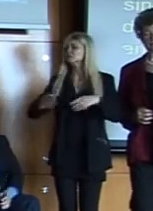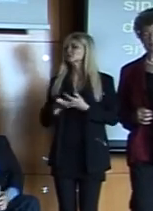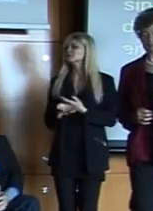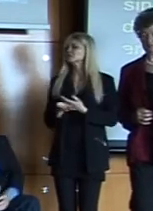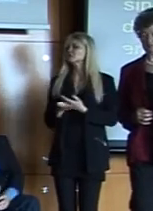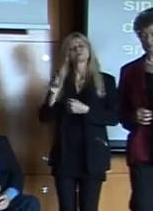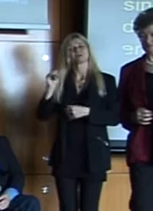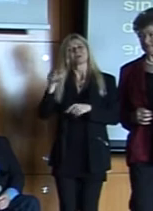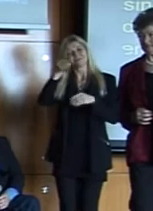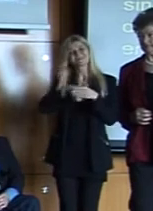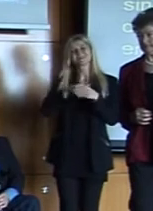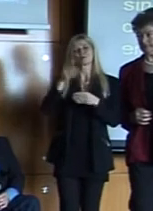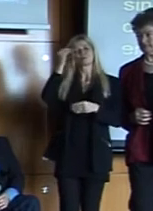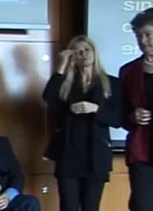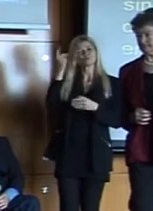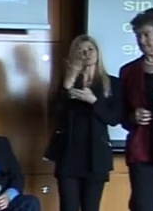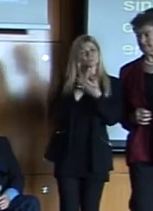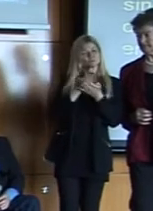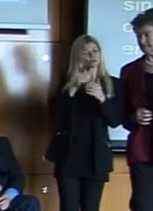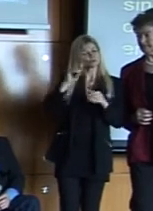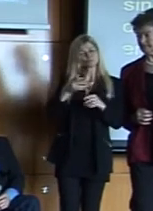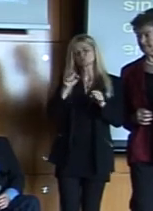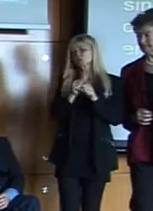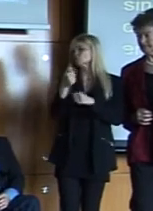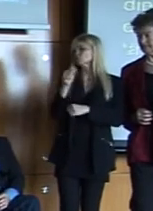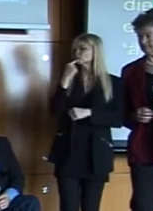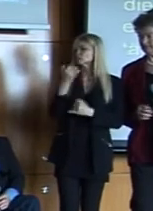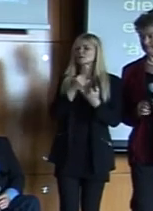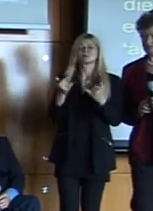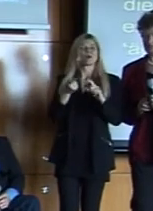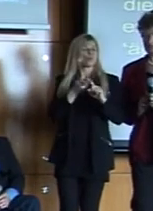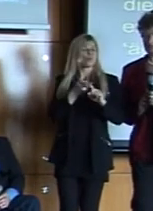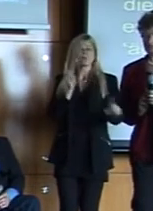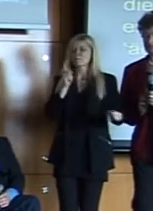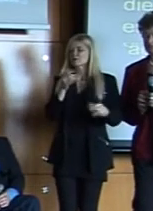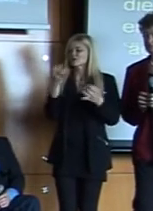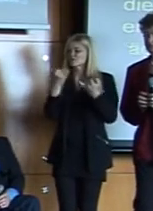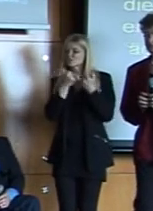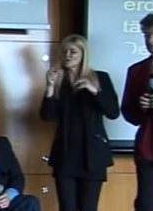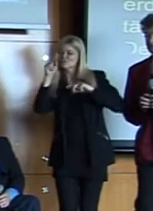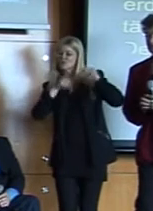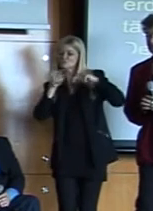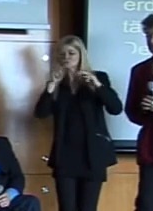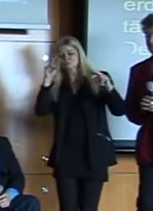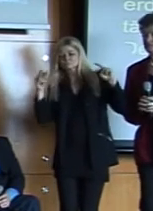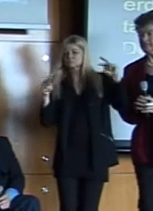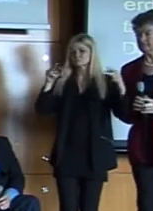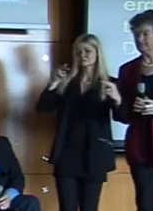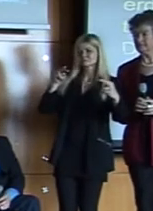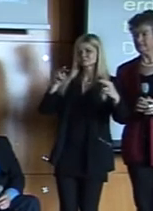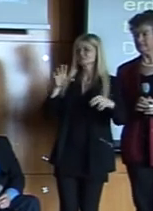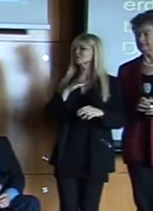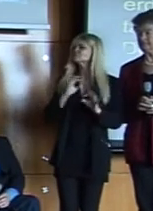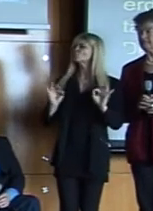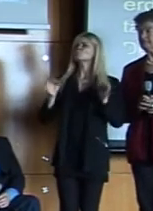in der Bewusstseinsbildung, unabhängig von unterschiedlichen Zugängen, das Idealbild einer